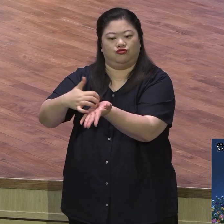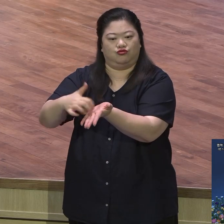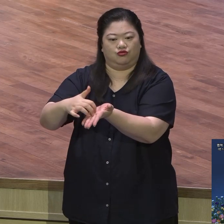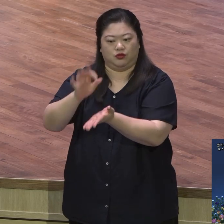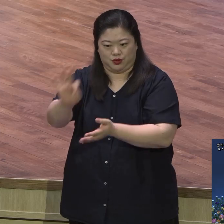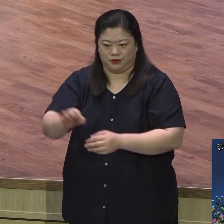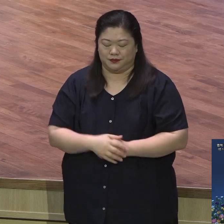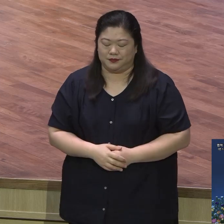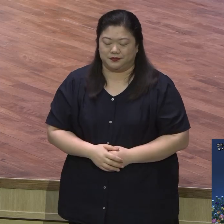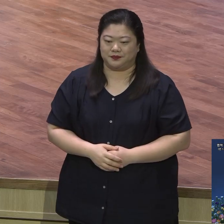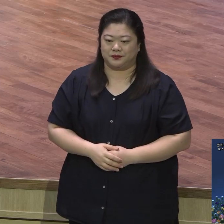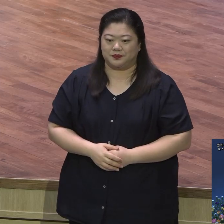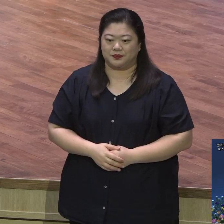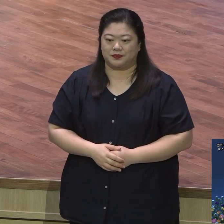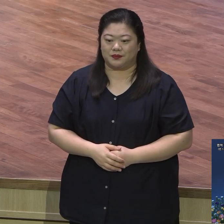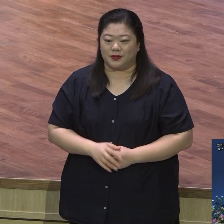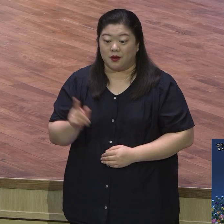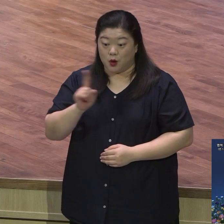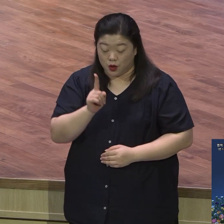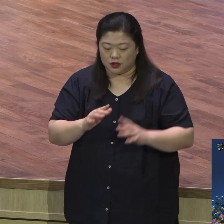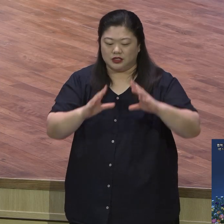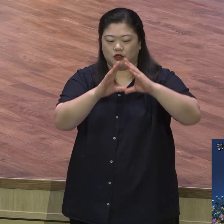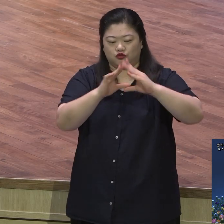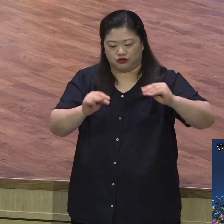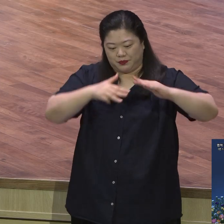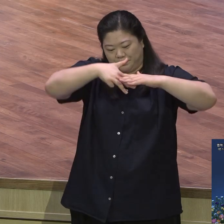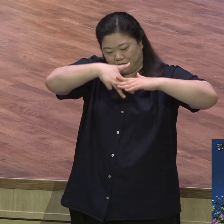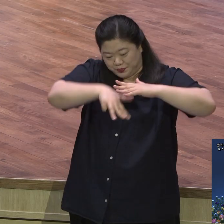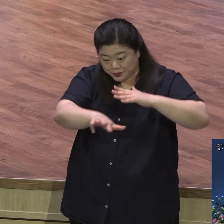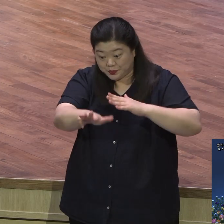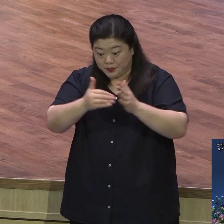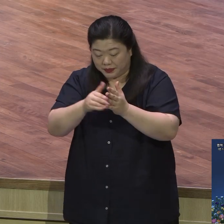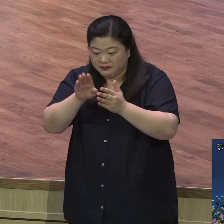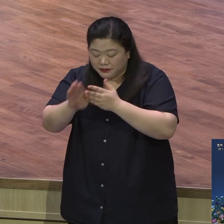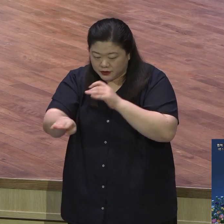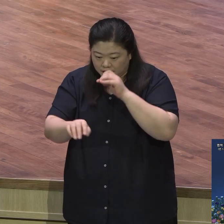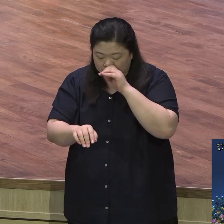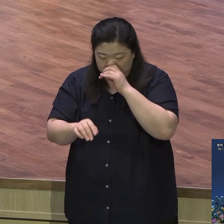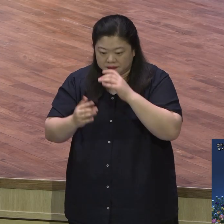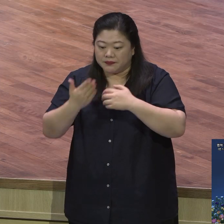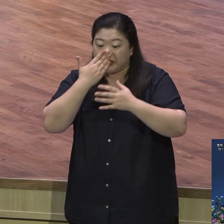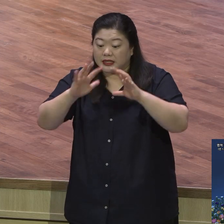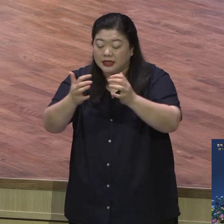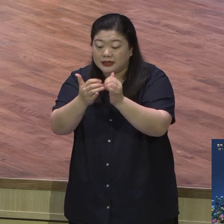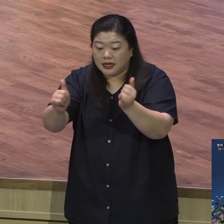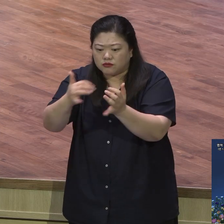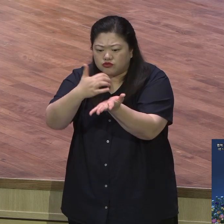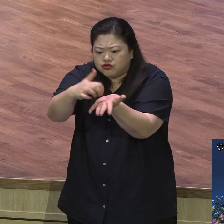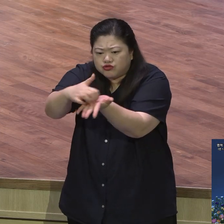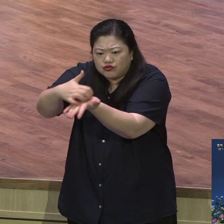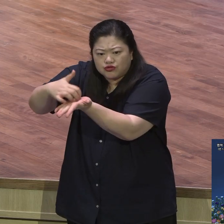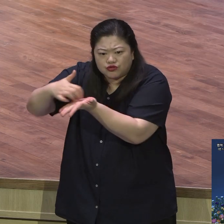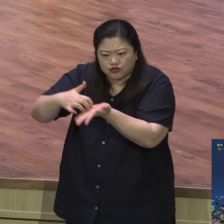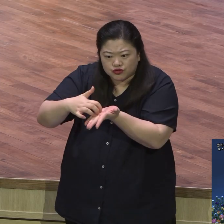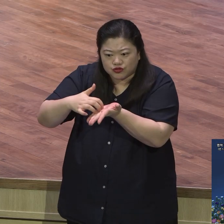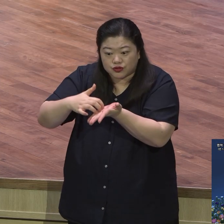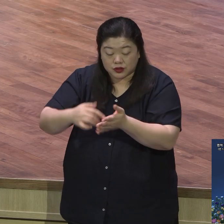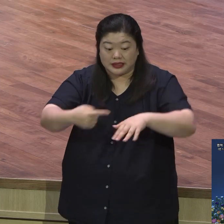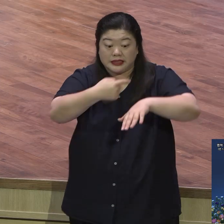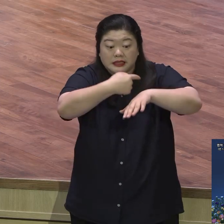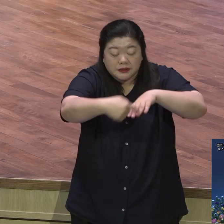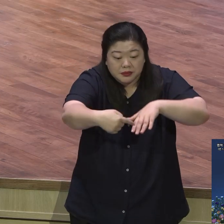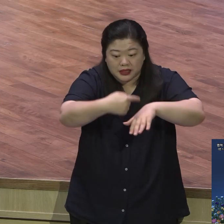제1차 인구조사 인구조사와 민숙이 26장의 모합평지에서 실시한